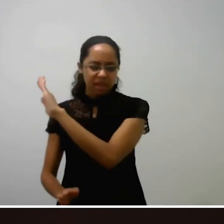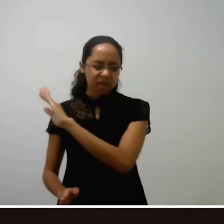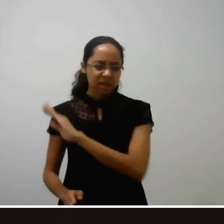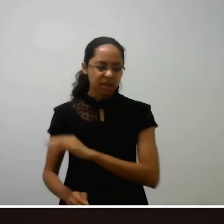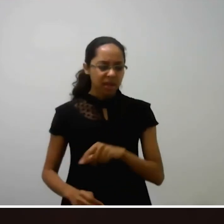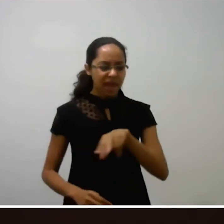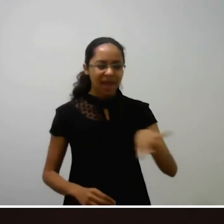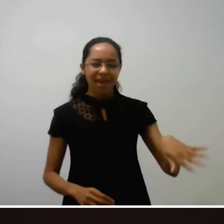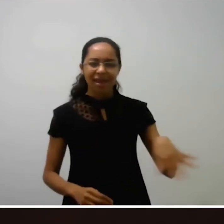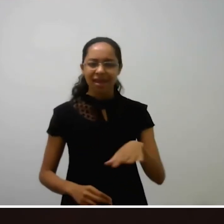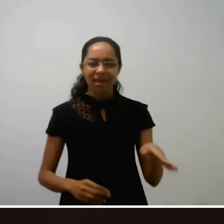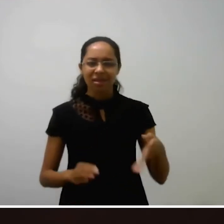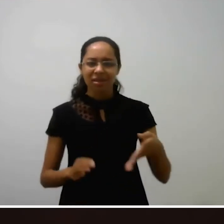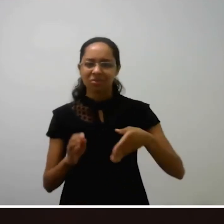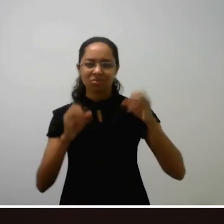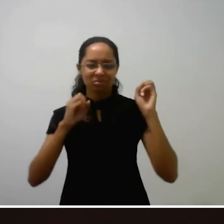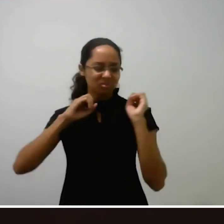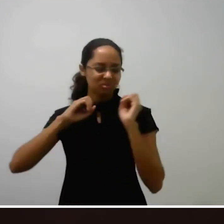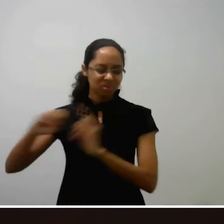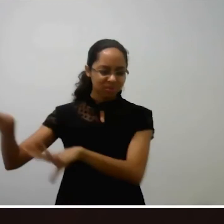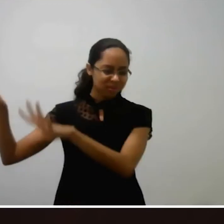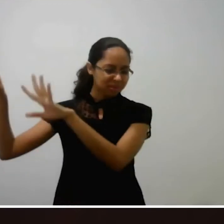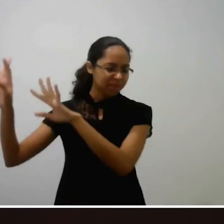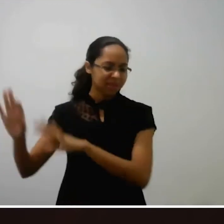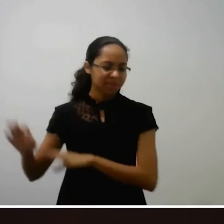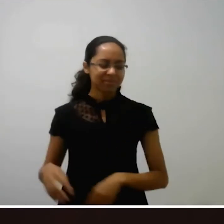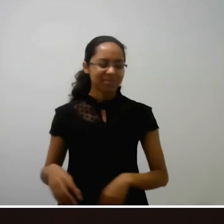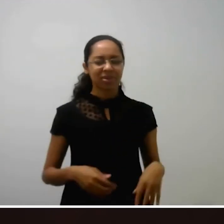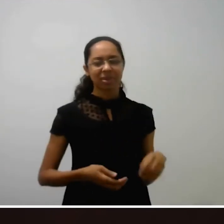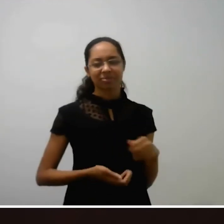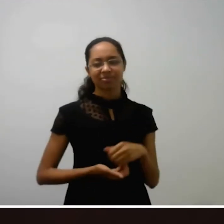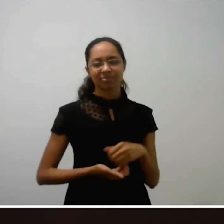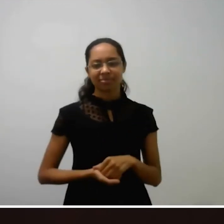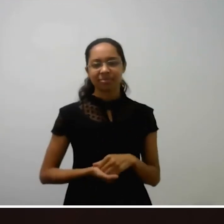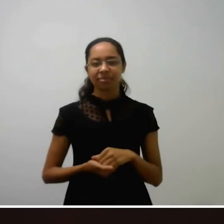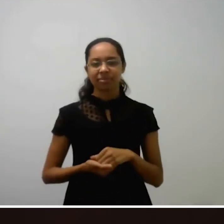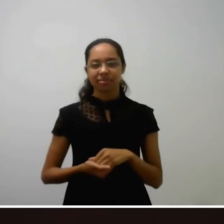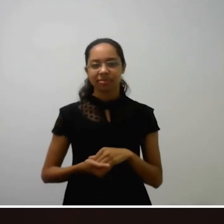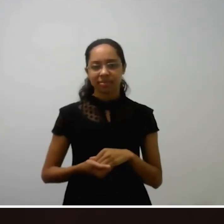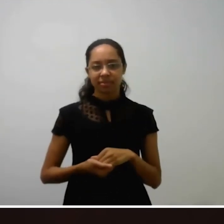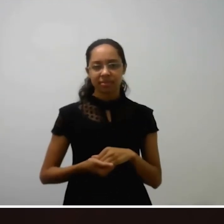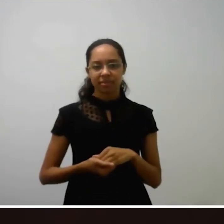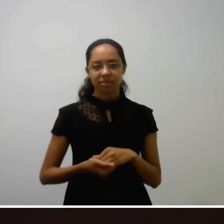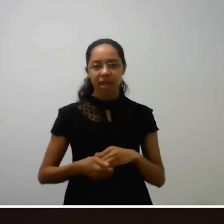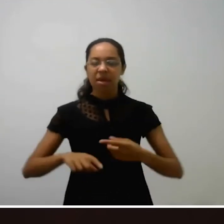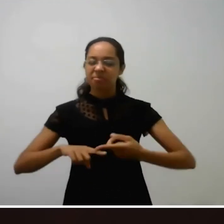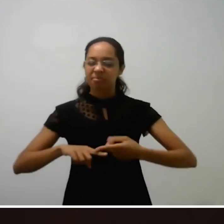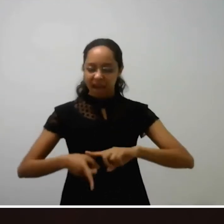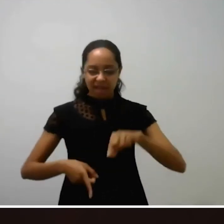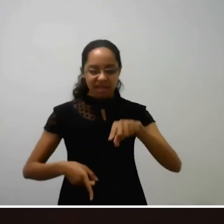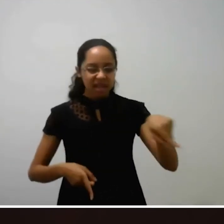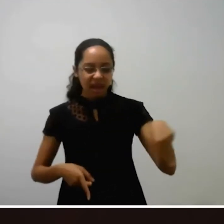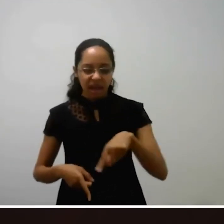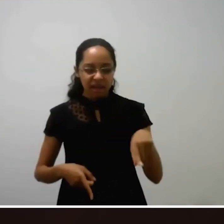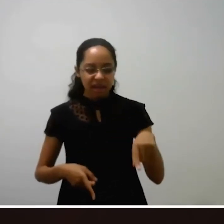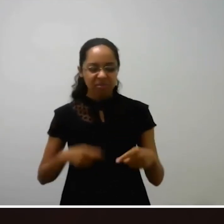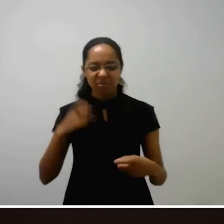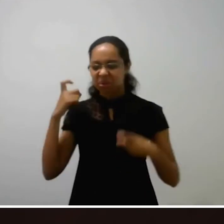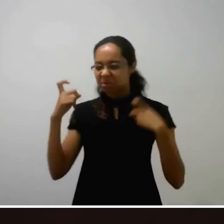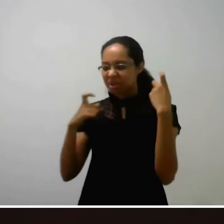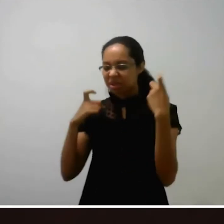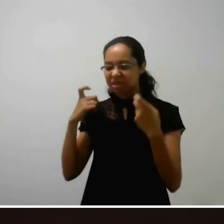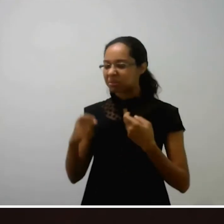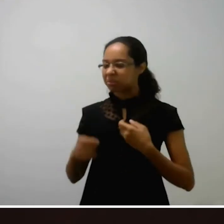Sem se preocuparem com a ira do Papa, eles persistiram em pregar o glorioso evangelho da graça de